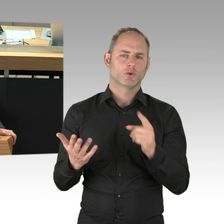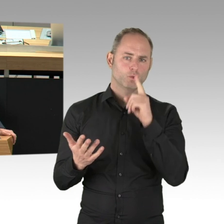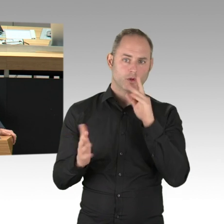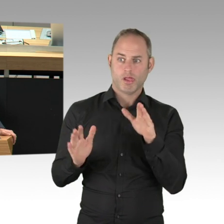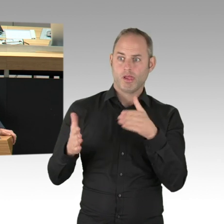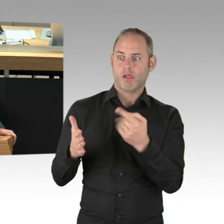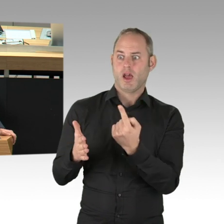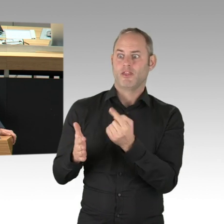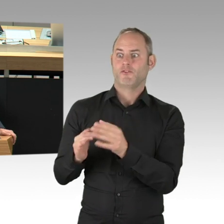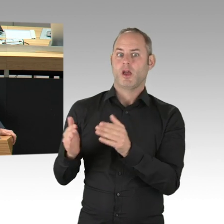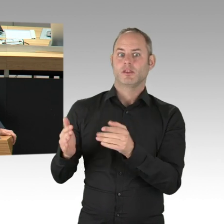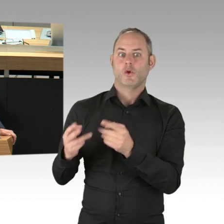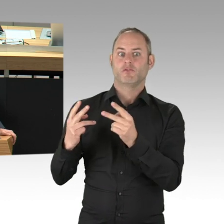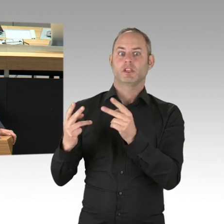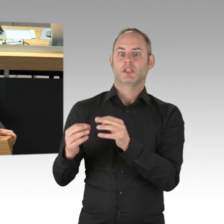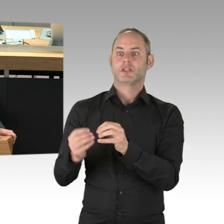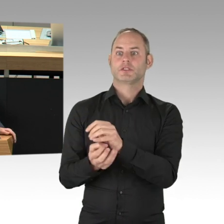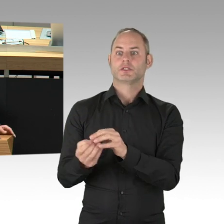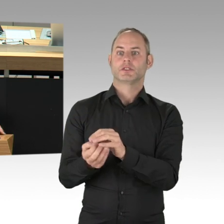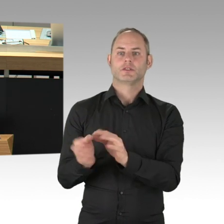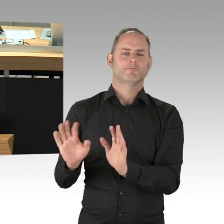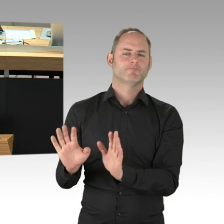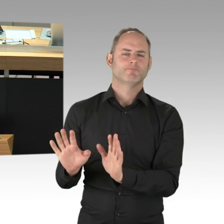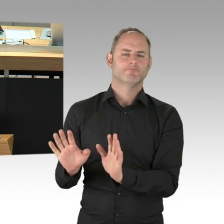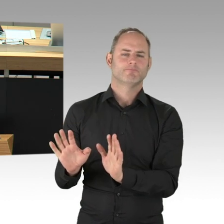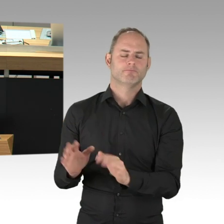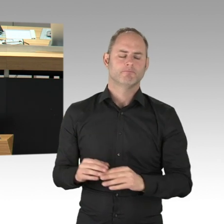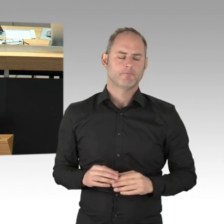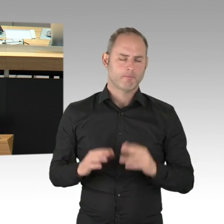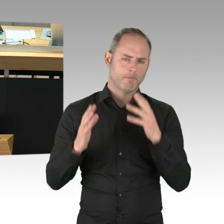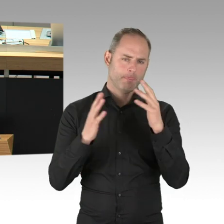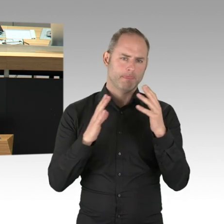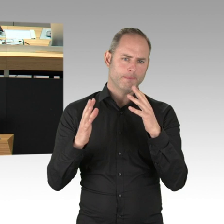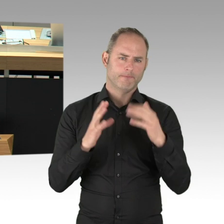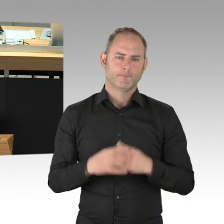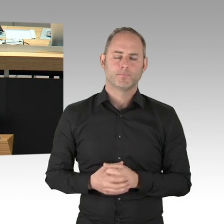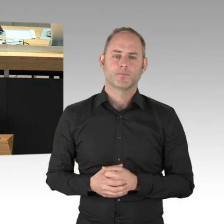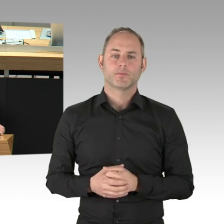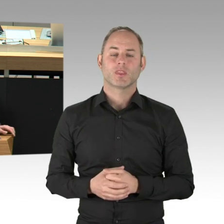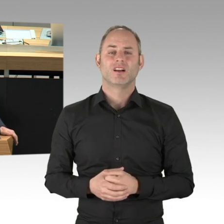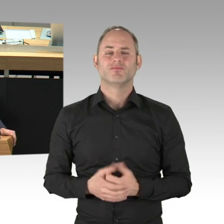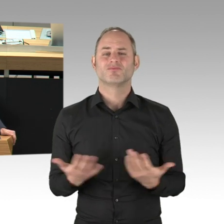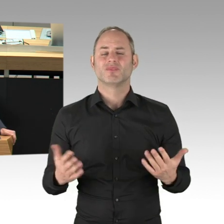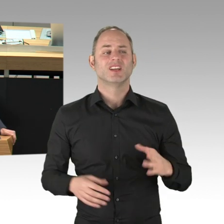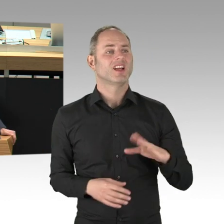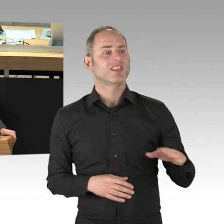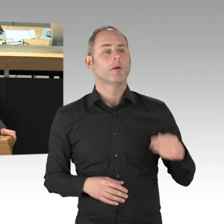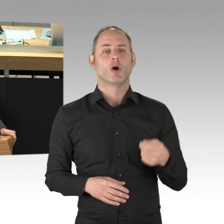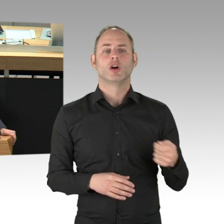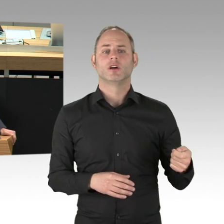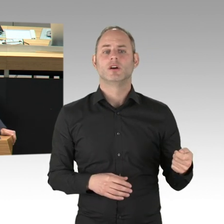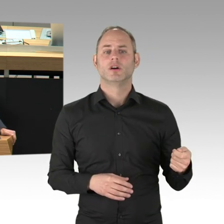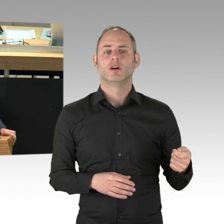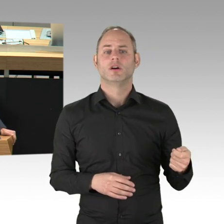Kindermörder. Hätte ich ein Messer, hätte ich dich schon längst abgestochen, du Jude. Meine Damen und Herren, diese Worte halten